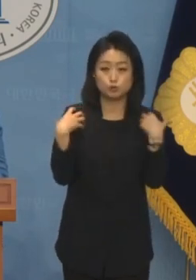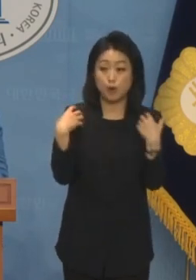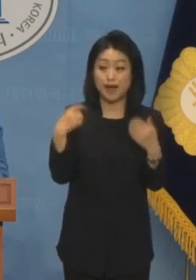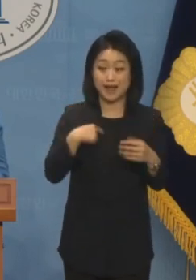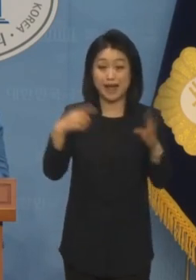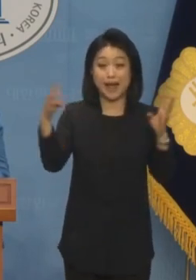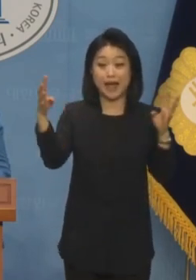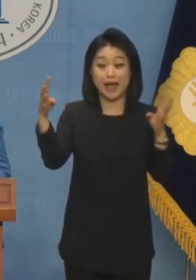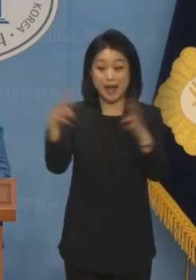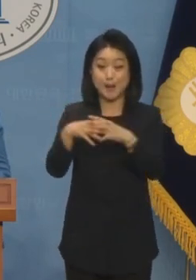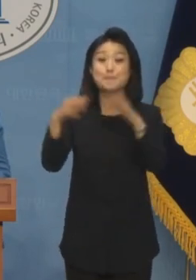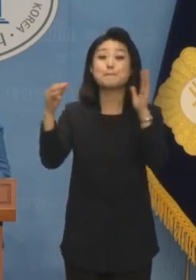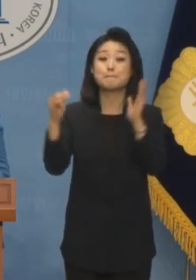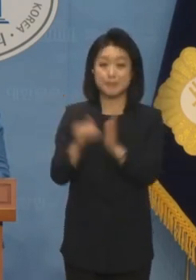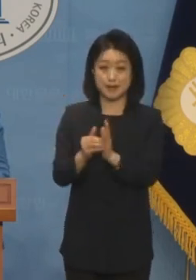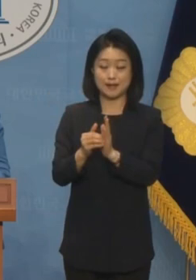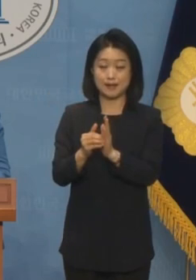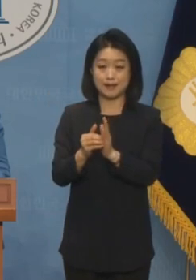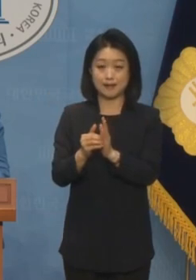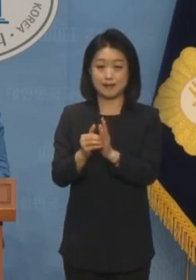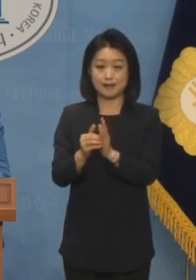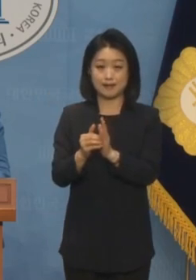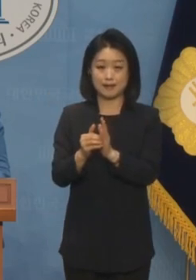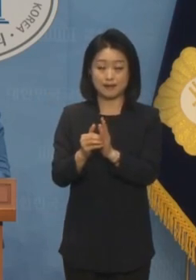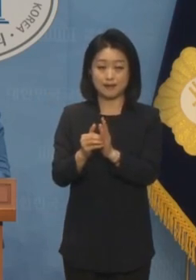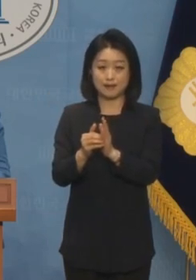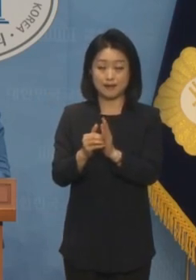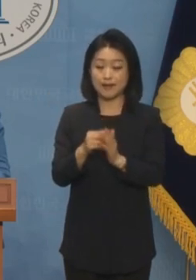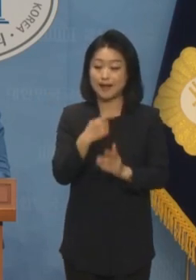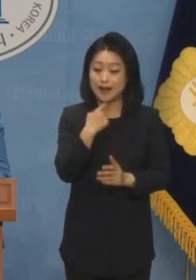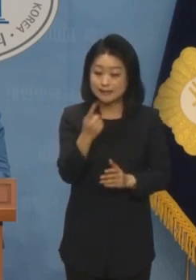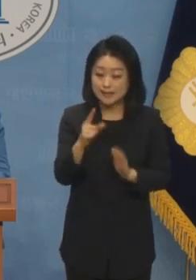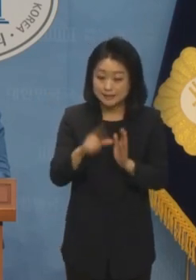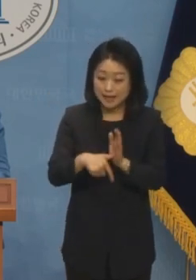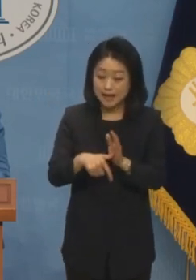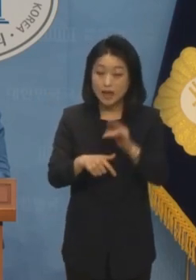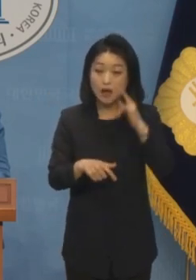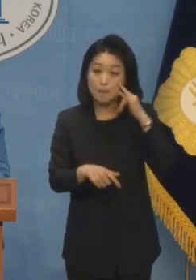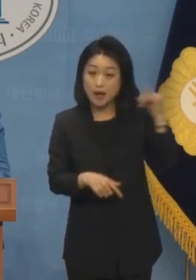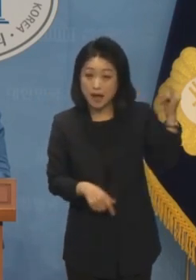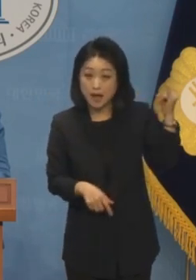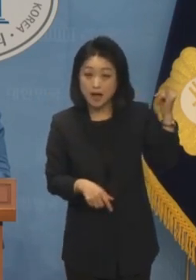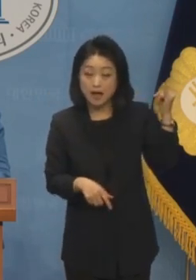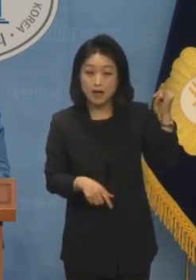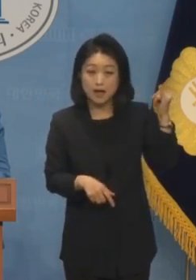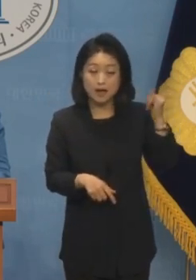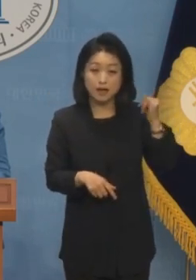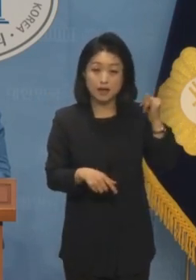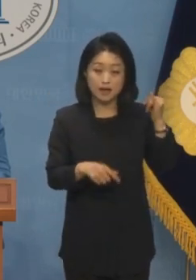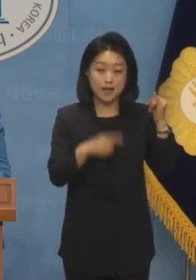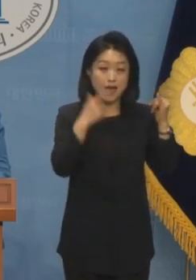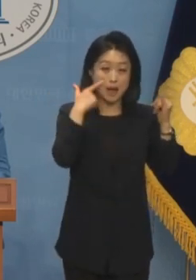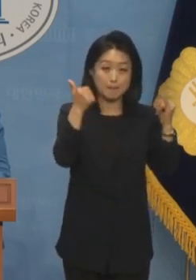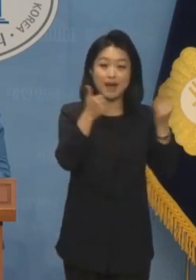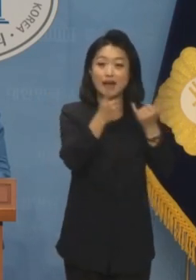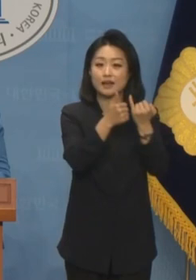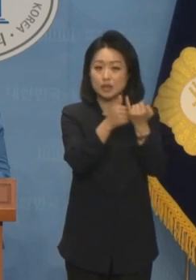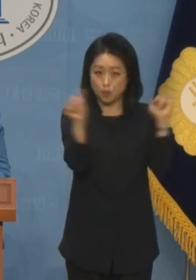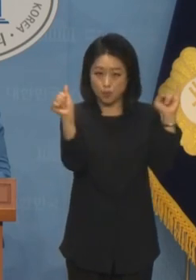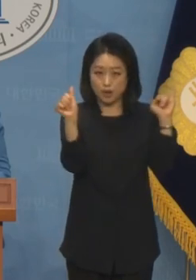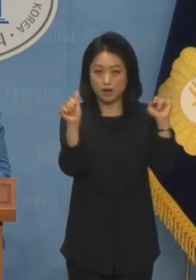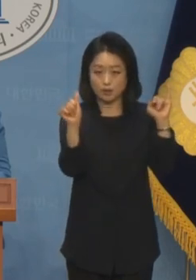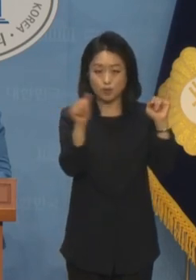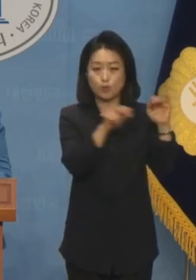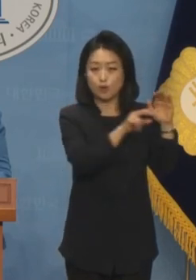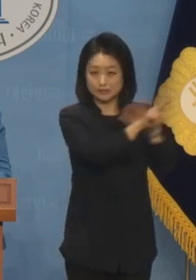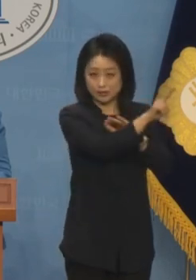합의를 해 놓았습니다. 1살 때 엄마가 아빠하고 이혼하고 가버렸습니다.